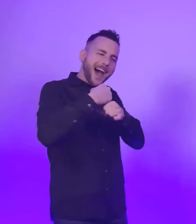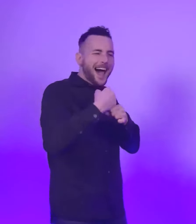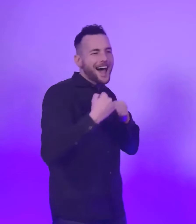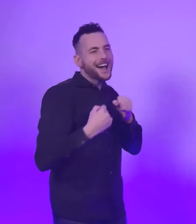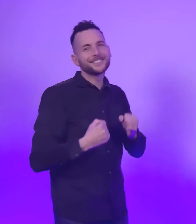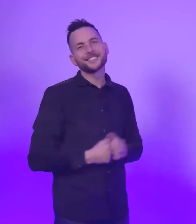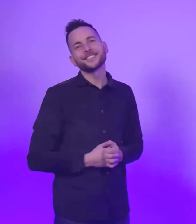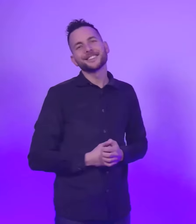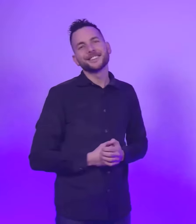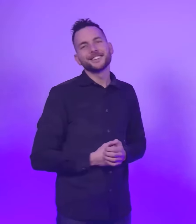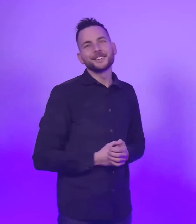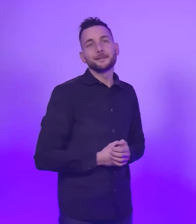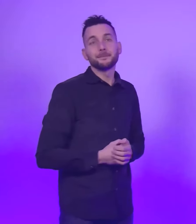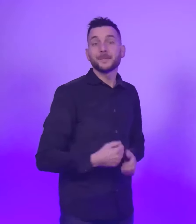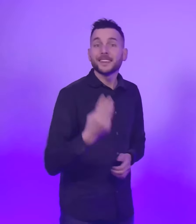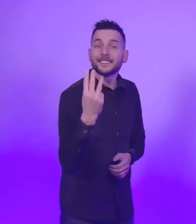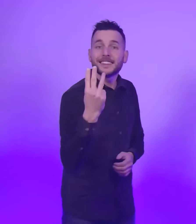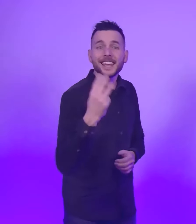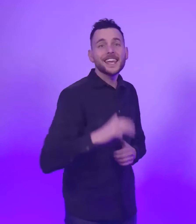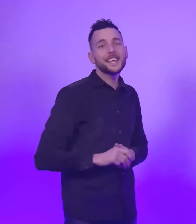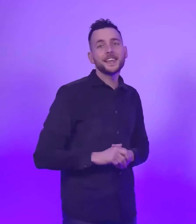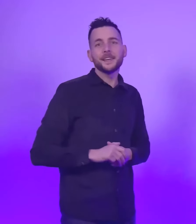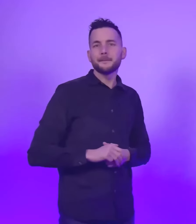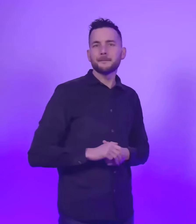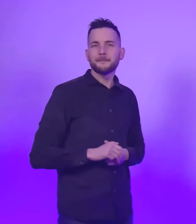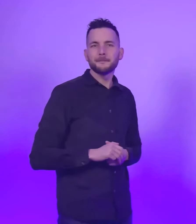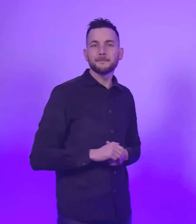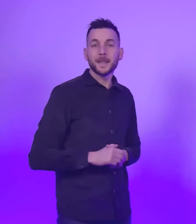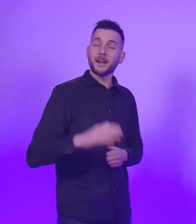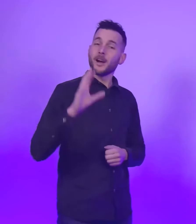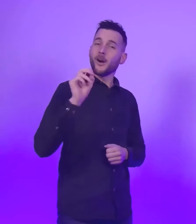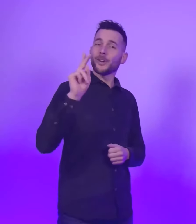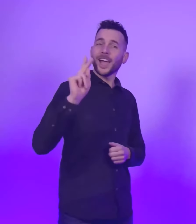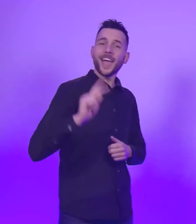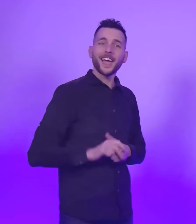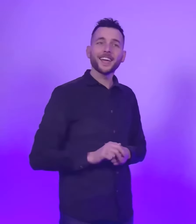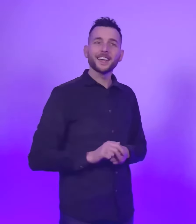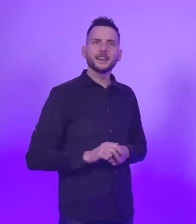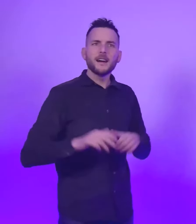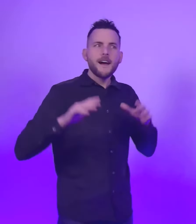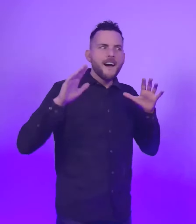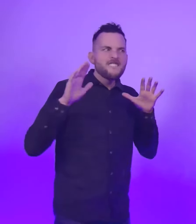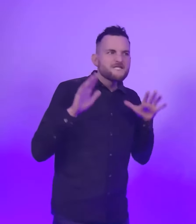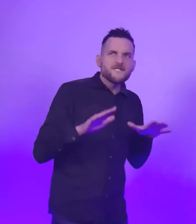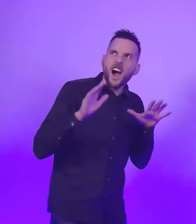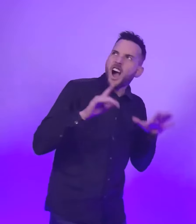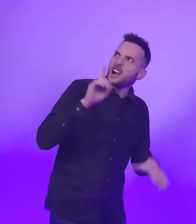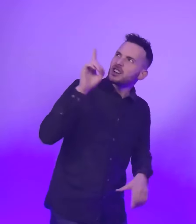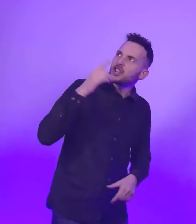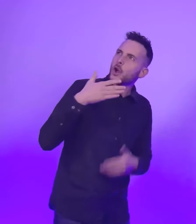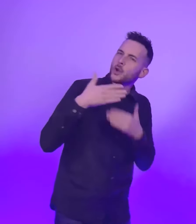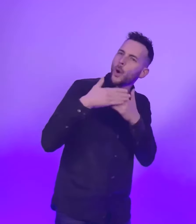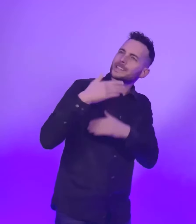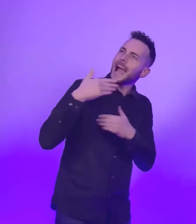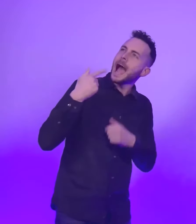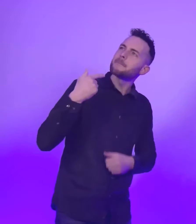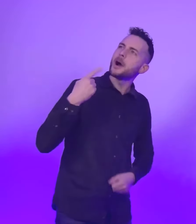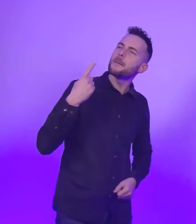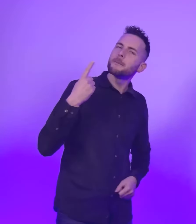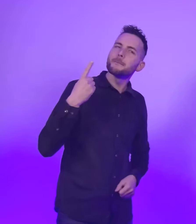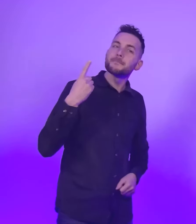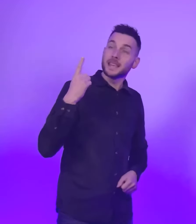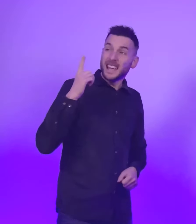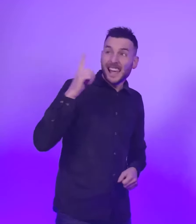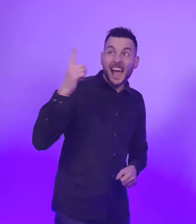gemaakt. Een 3! Een 3! Oké. Wacht eens eventjes, jonge dame. Wat is er? Jij had het een